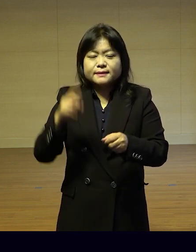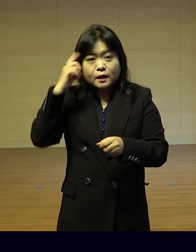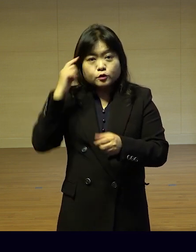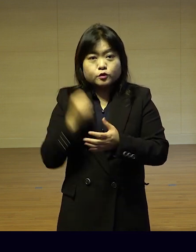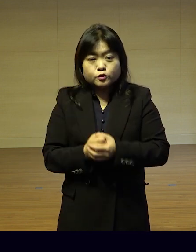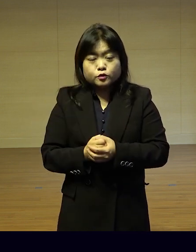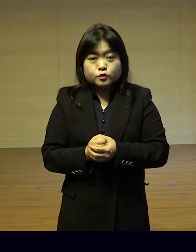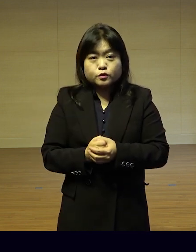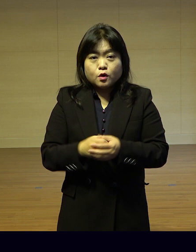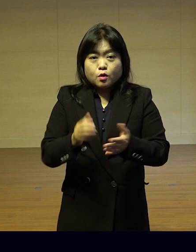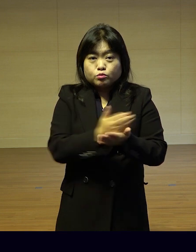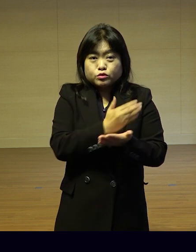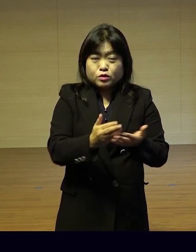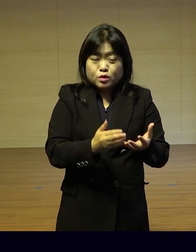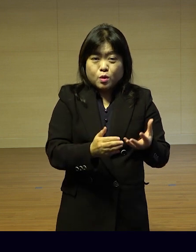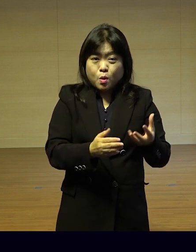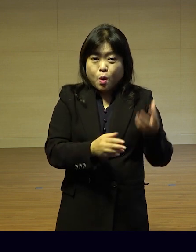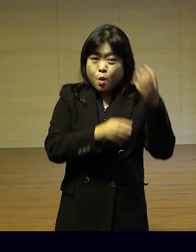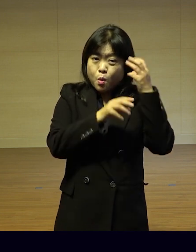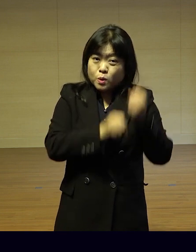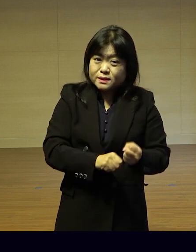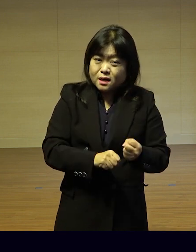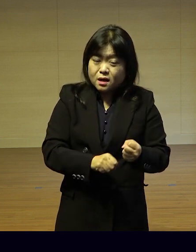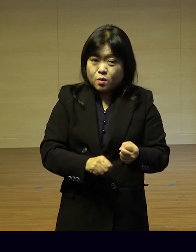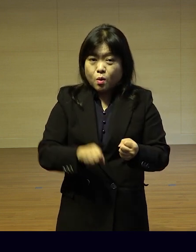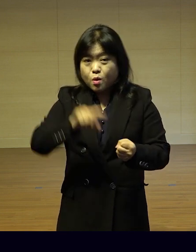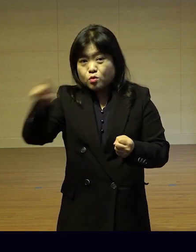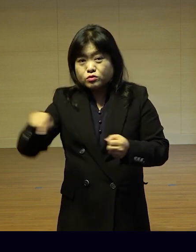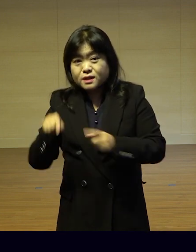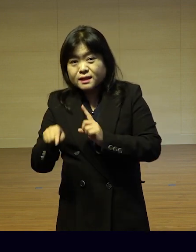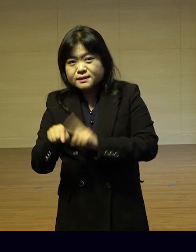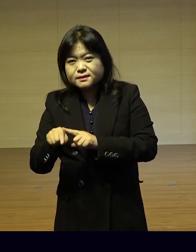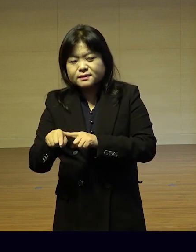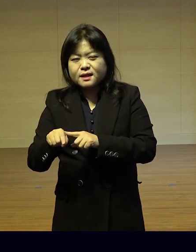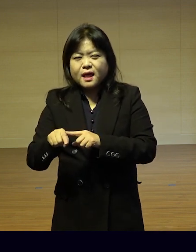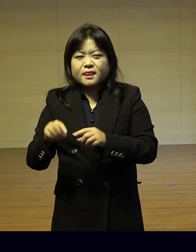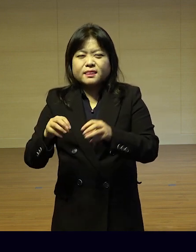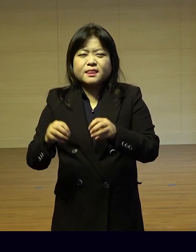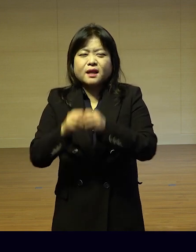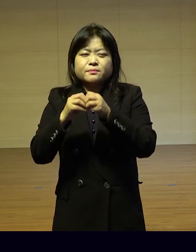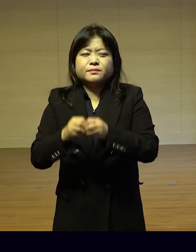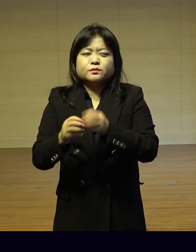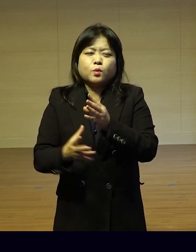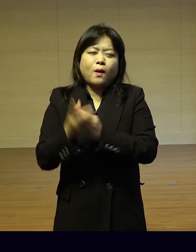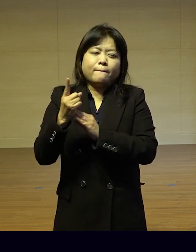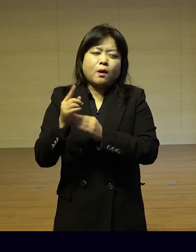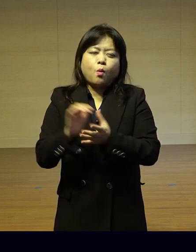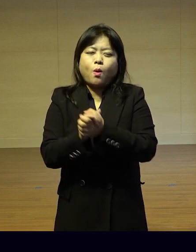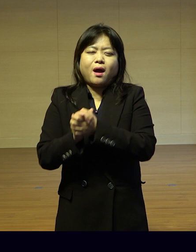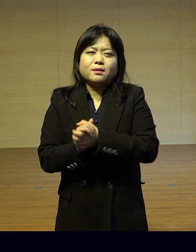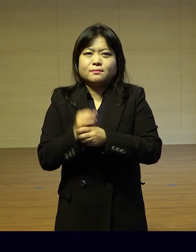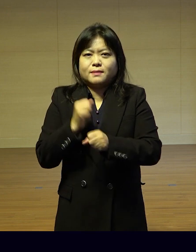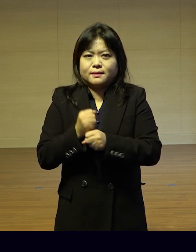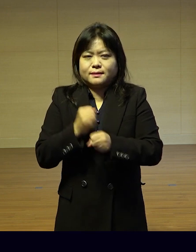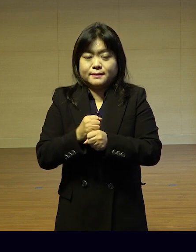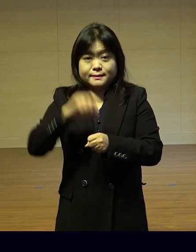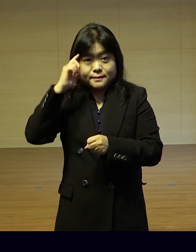사유이고 후자는 대립과 분열을 통합하고 화해를 이루는 사유입니다. 이러한